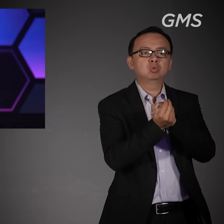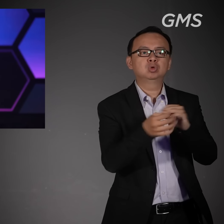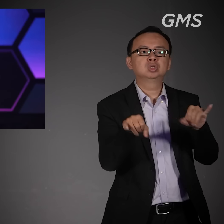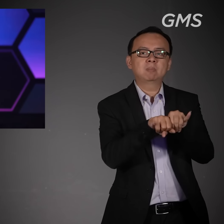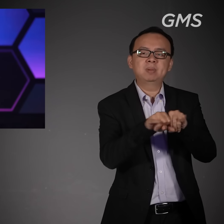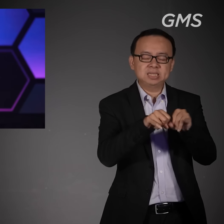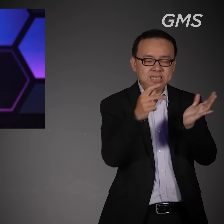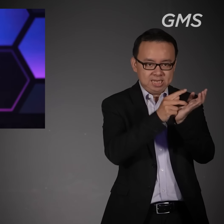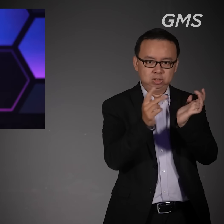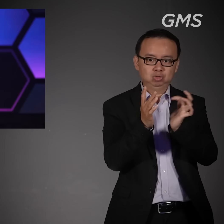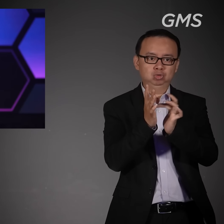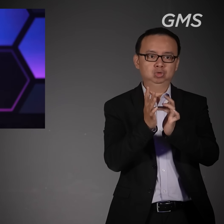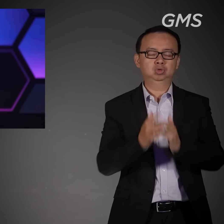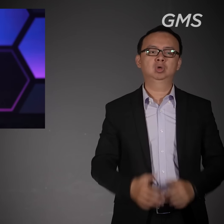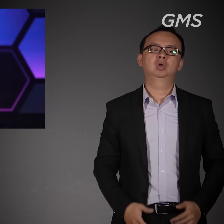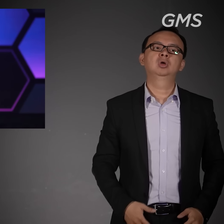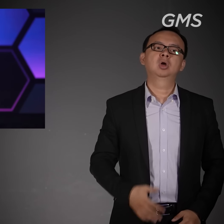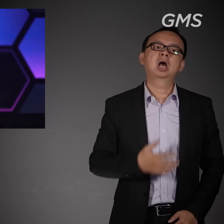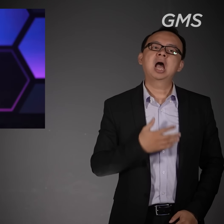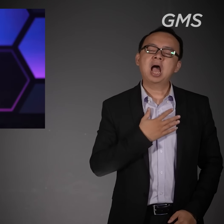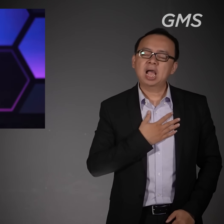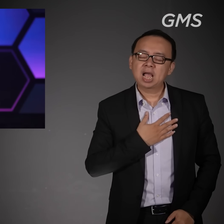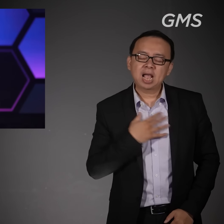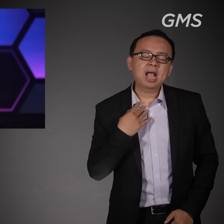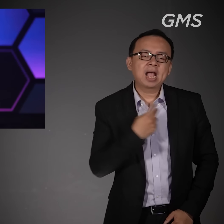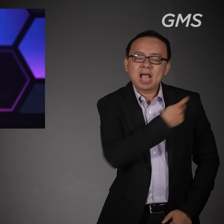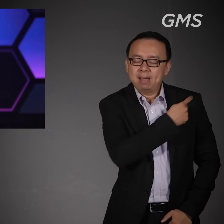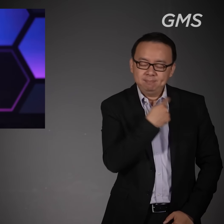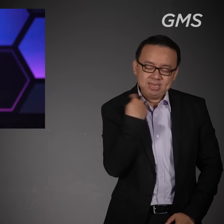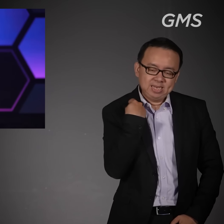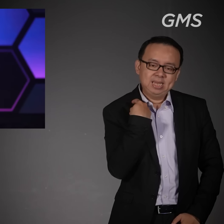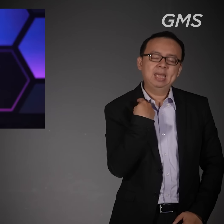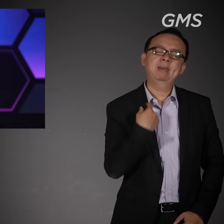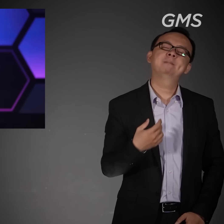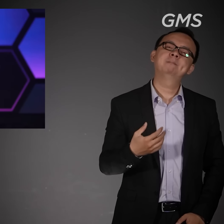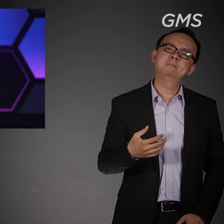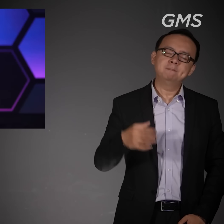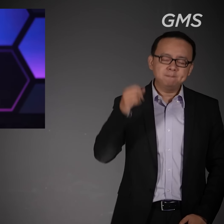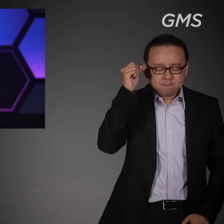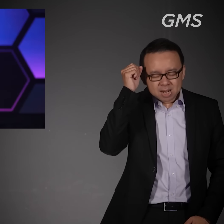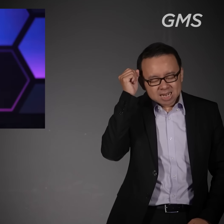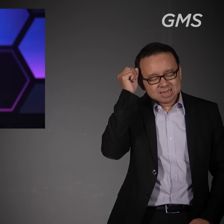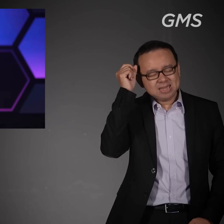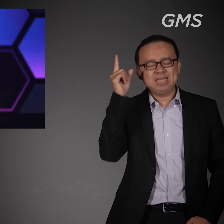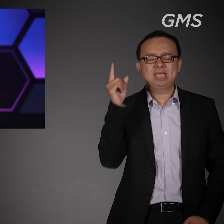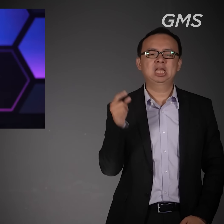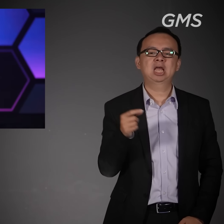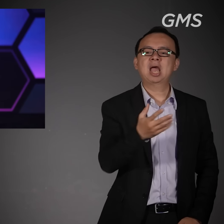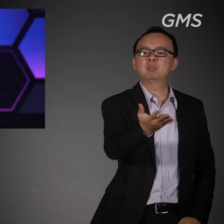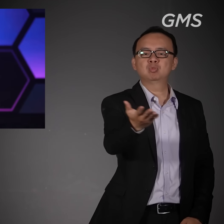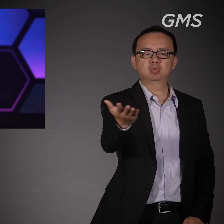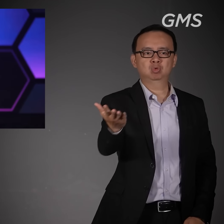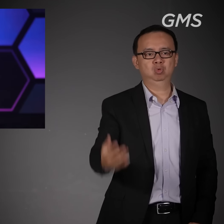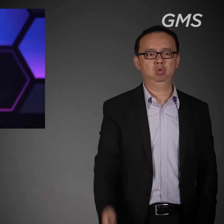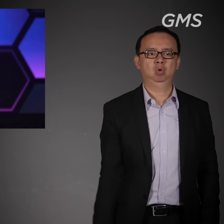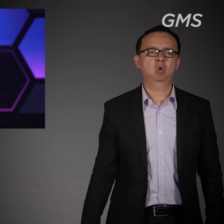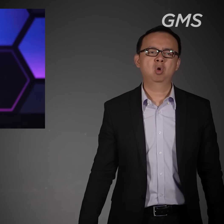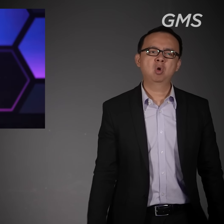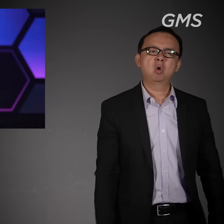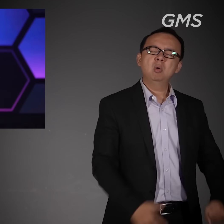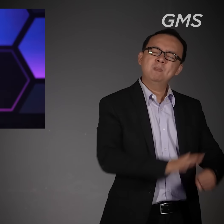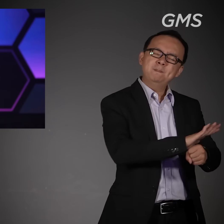kami akan mengerti orang-orang yang tidak ada di sini bersama dengan kami. We are full of understanding, penuh dengan pengertian